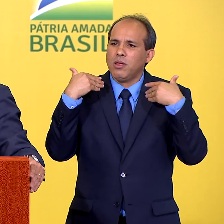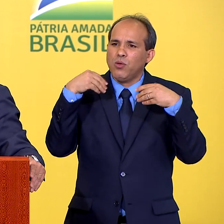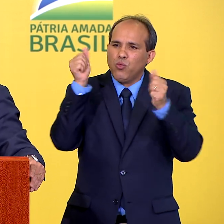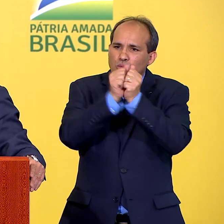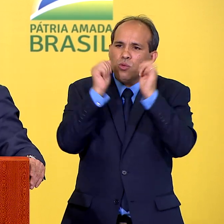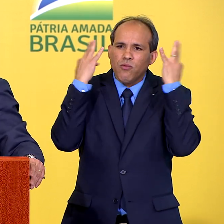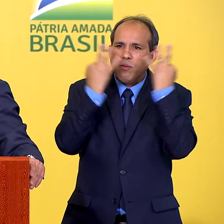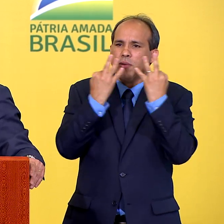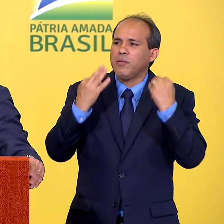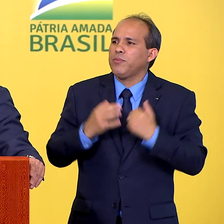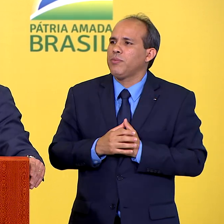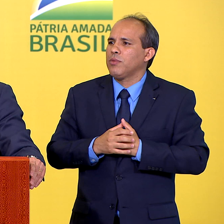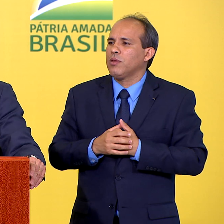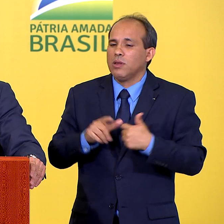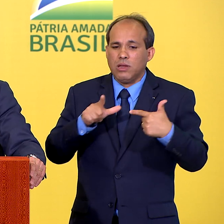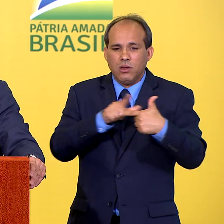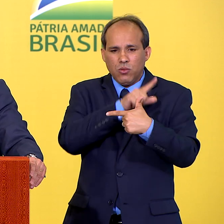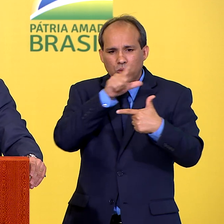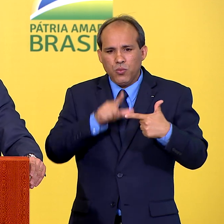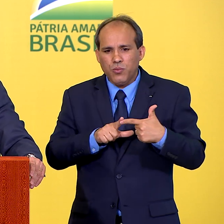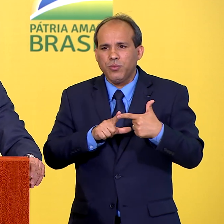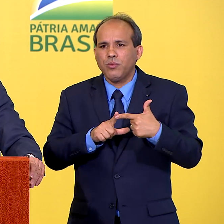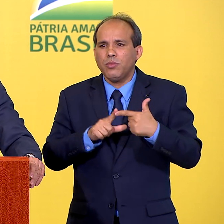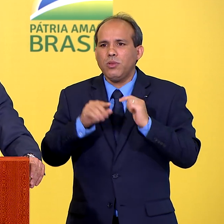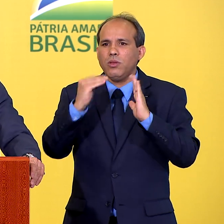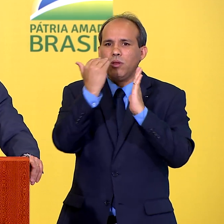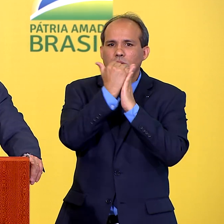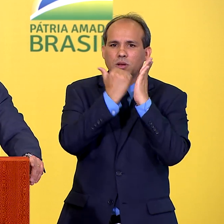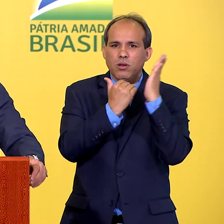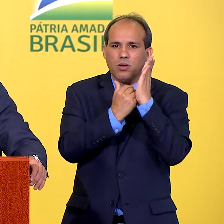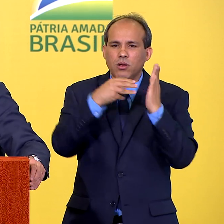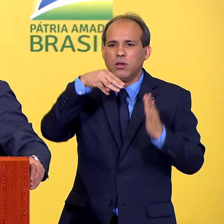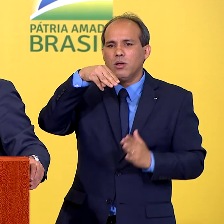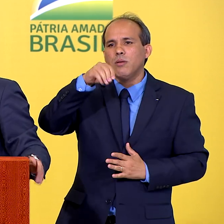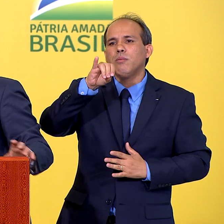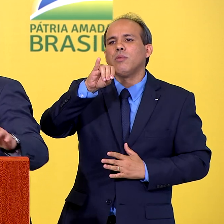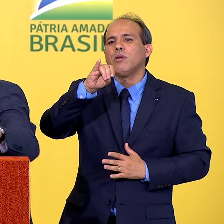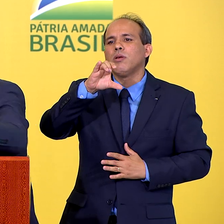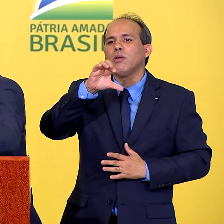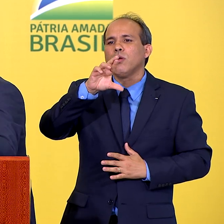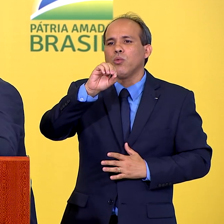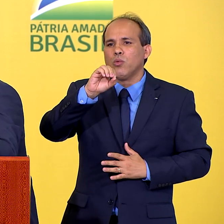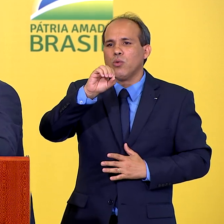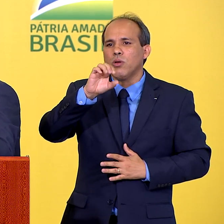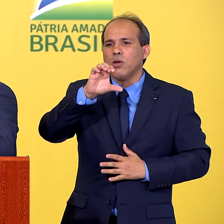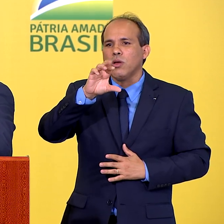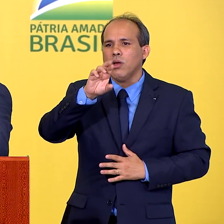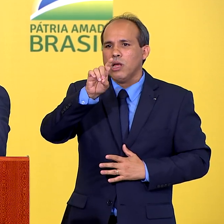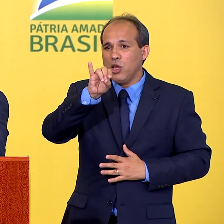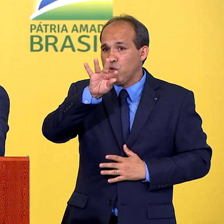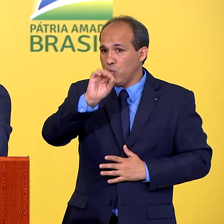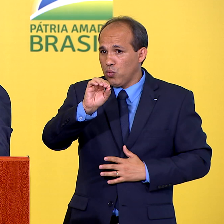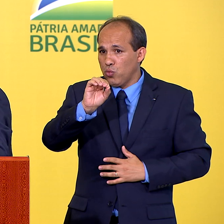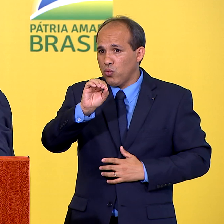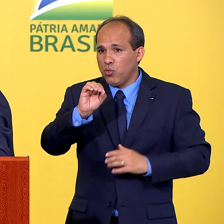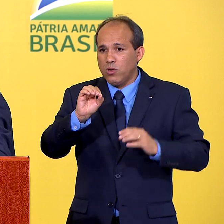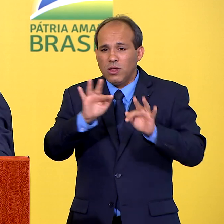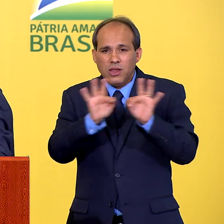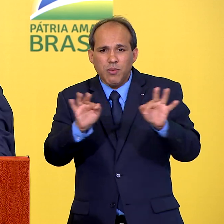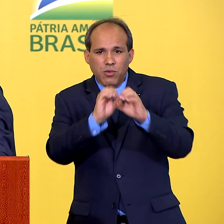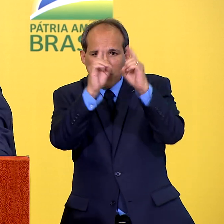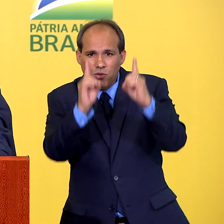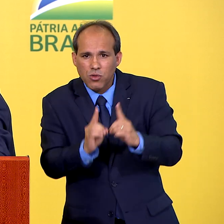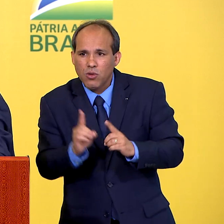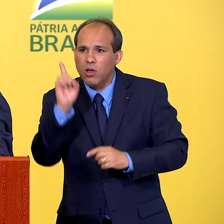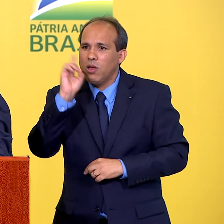famílias. A segunda fase do programa de microcrédito simplificado digital será o